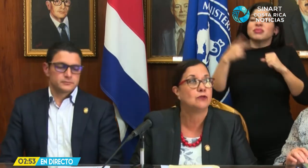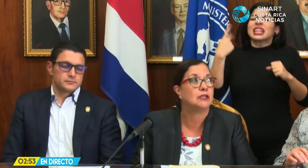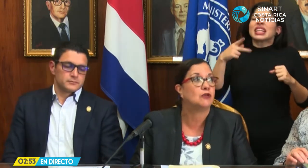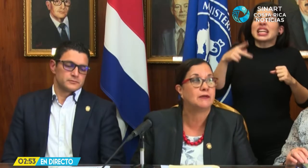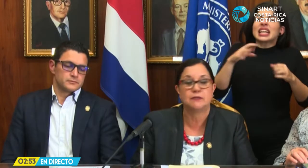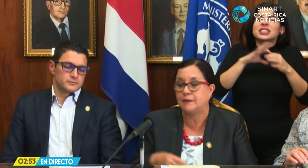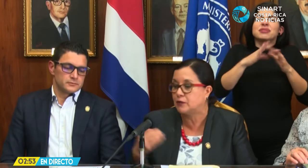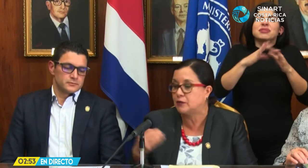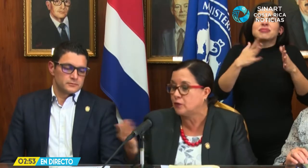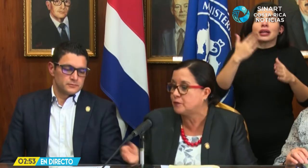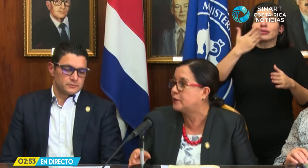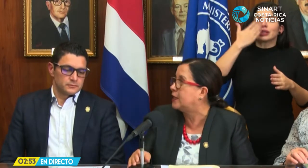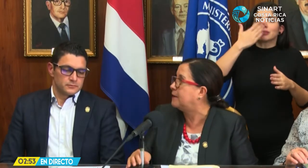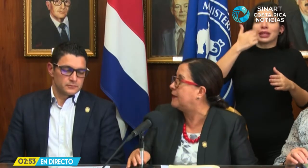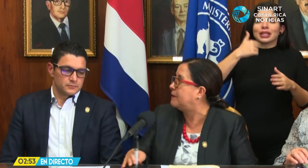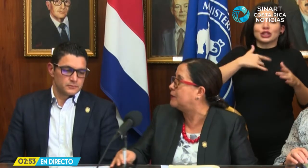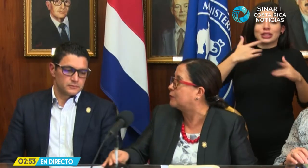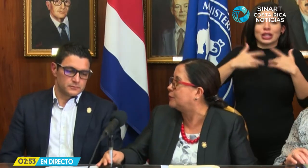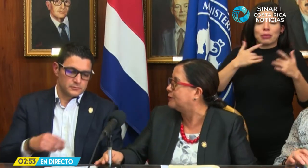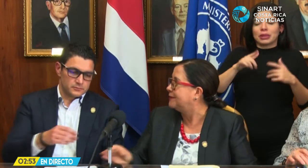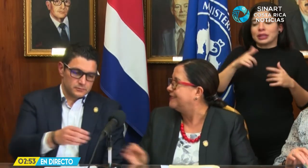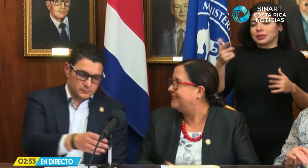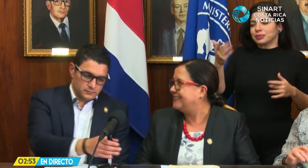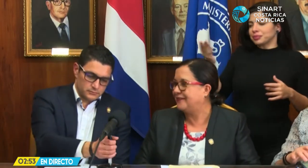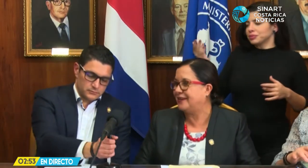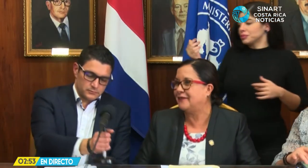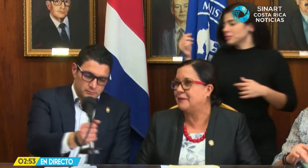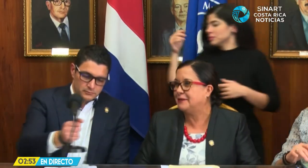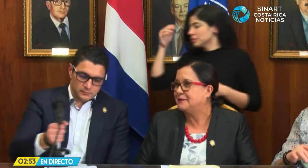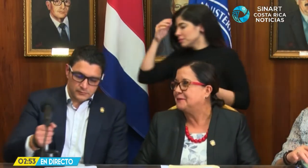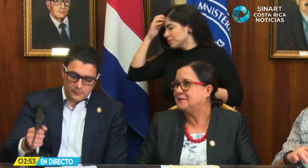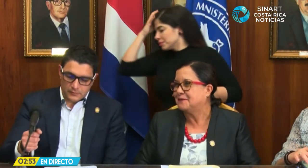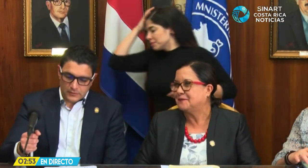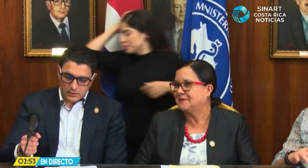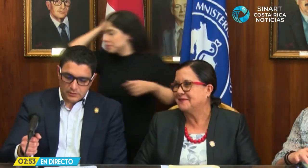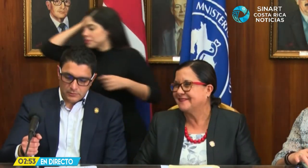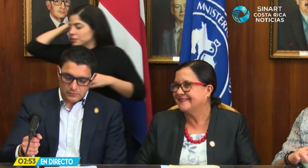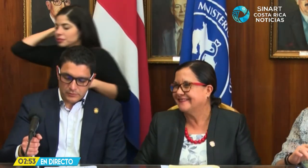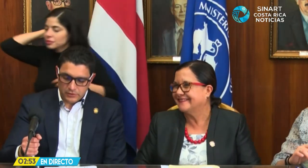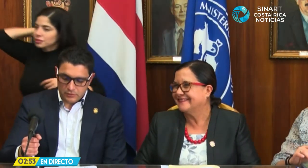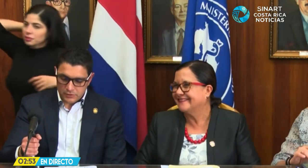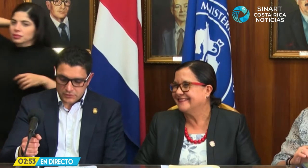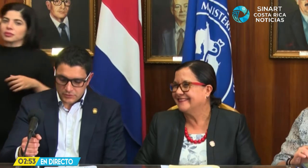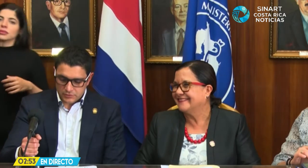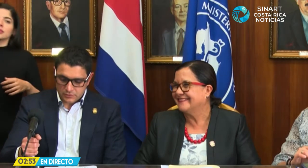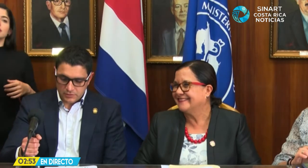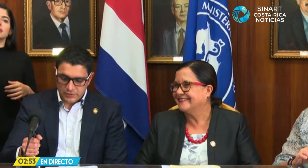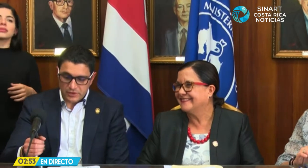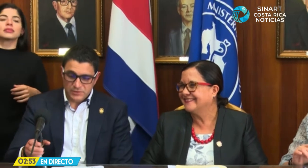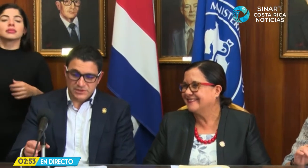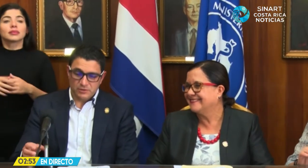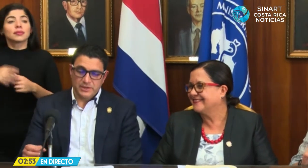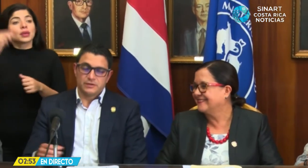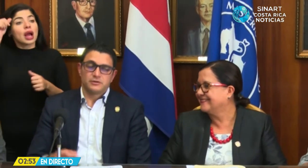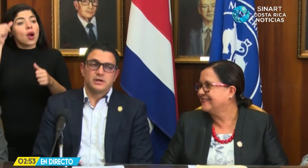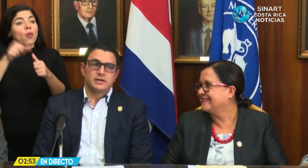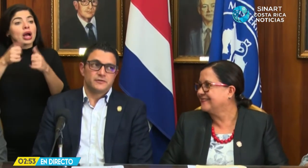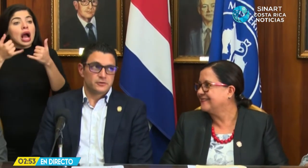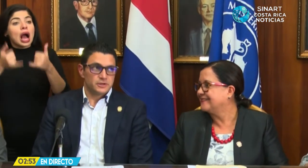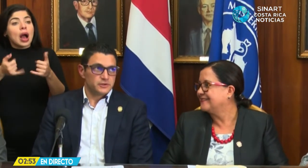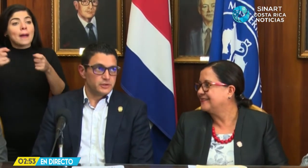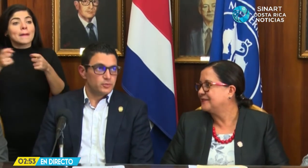con todos los síntomas respiratorios, pero tiene la palabra el doctor para responder. Bueno, recordemos que estamos